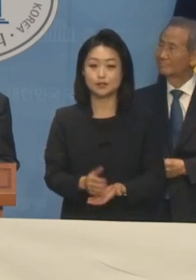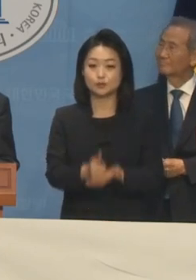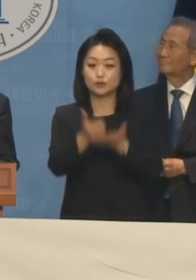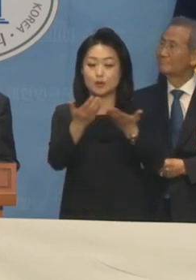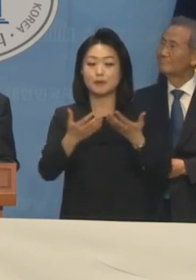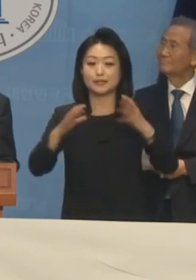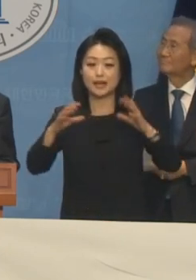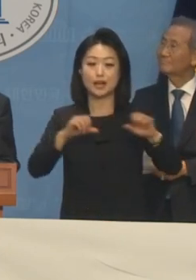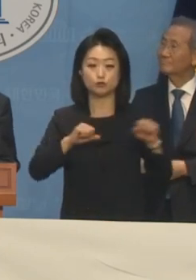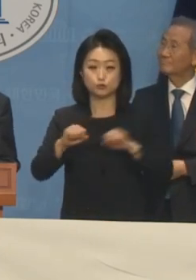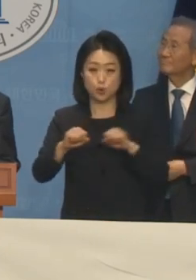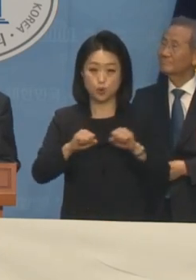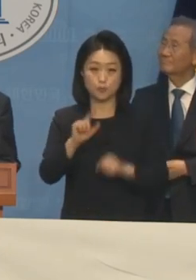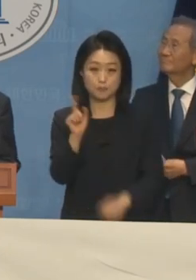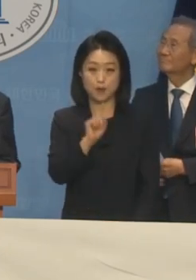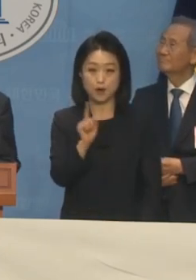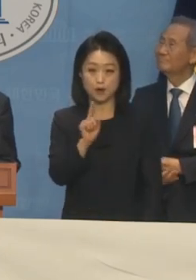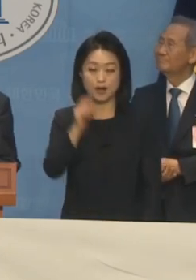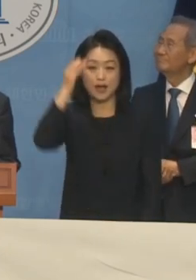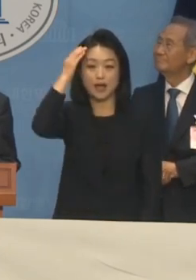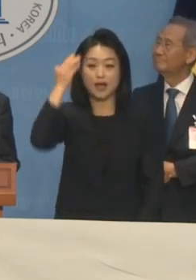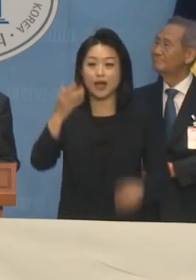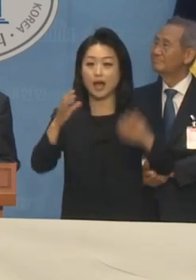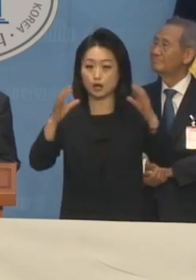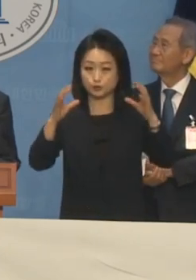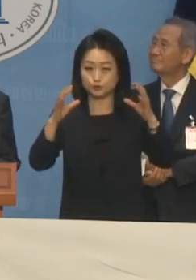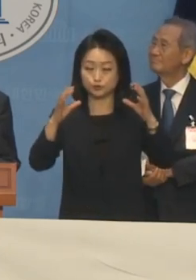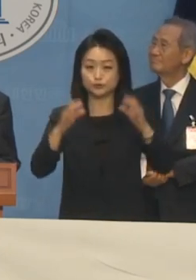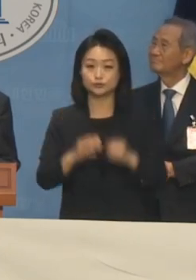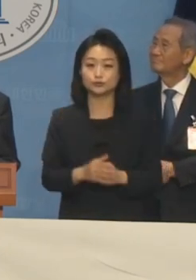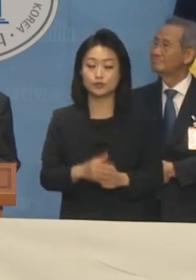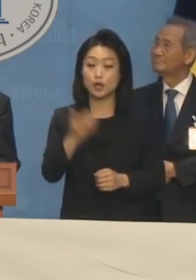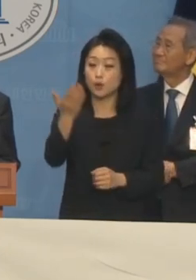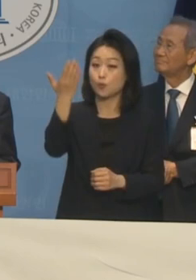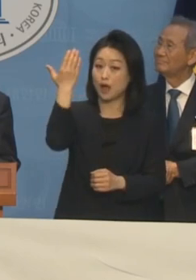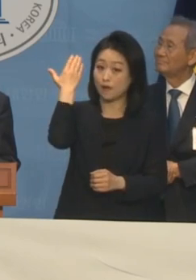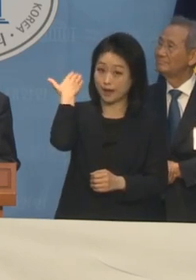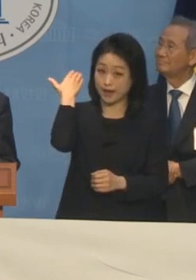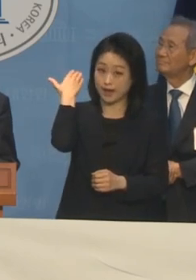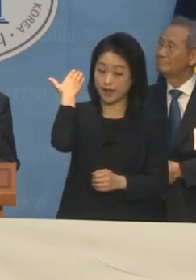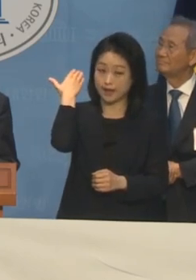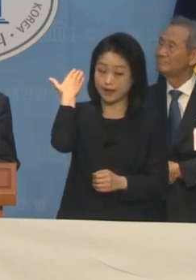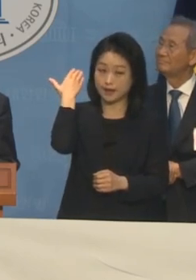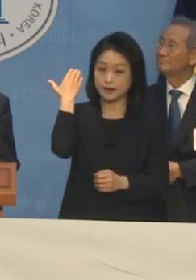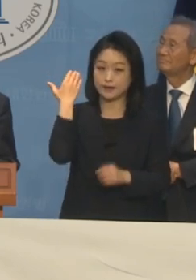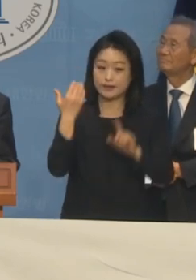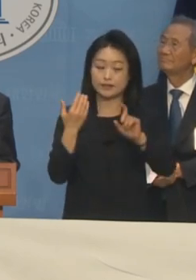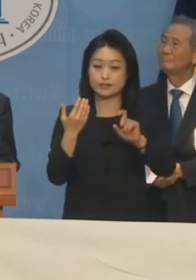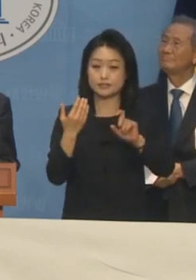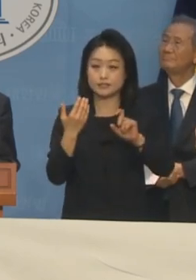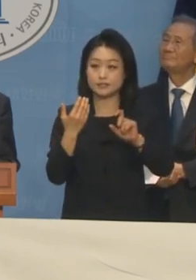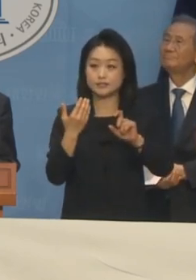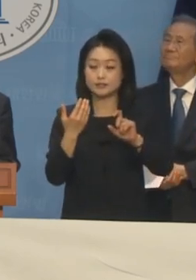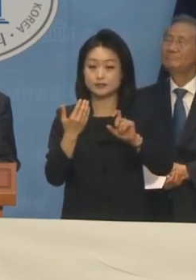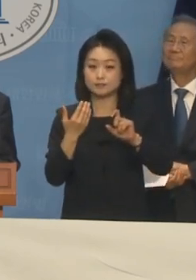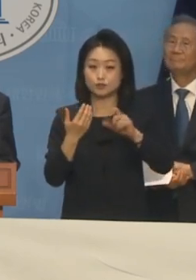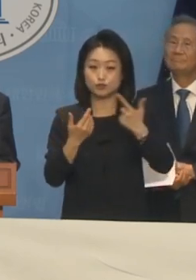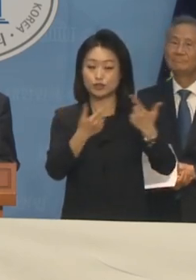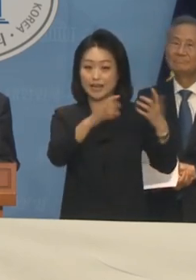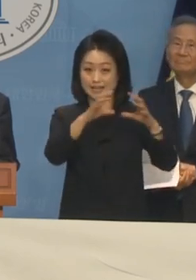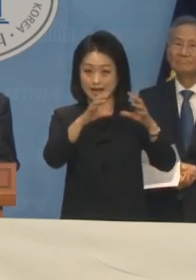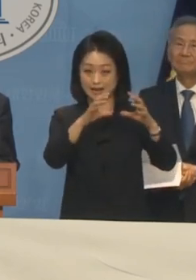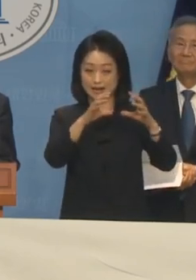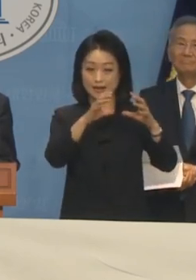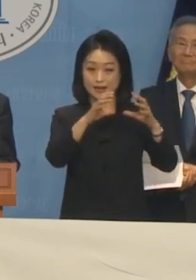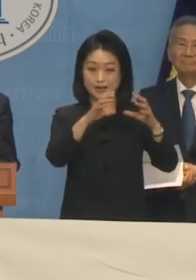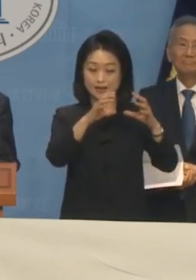존경받는 나라 운동은 대한민국은 과거에 16개국 젊은이들이 피